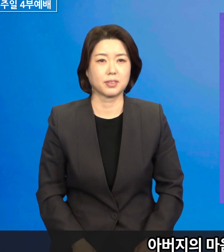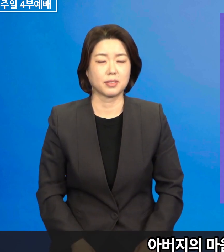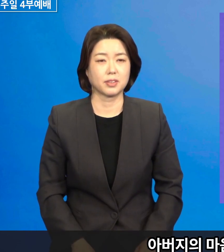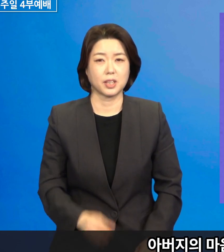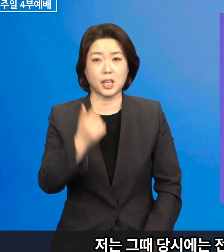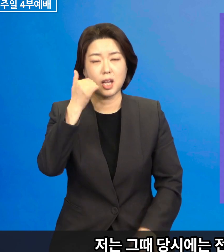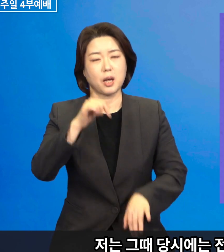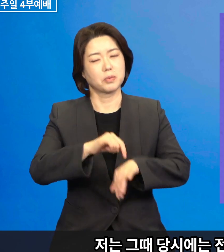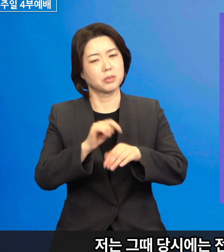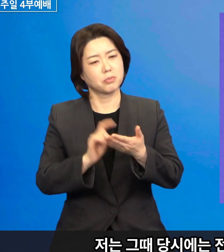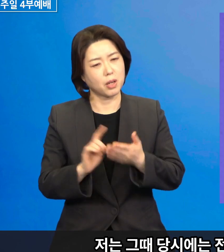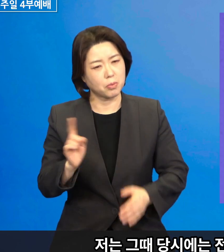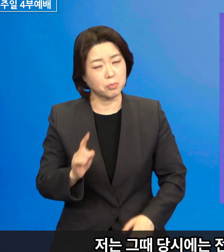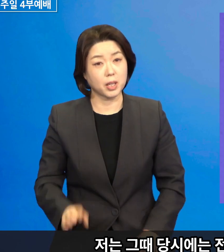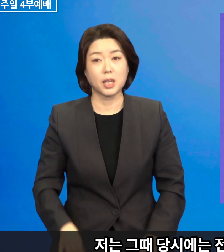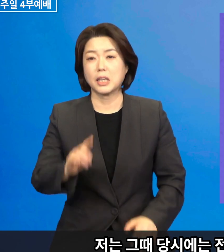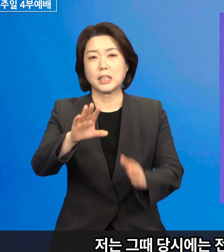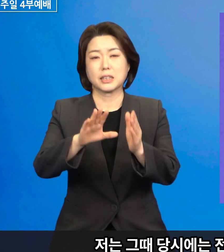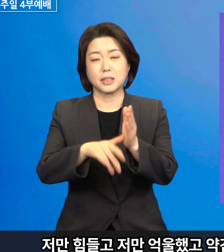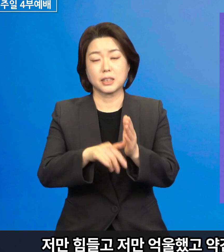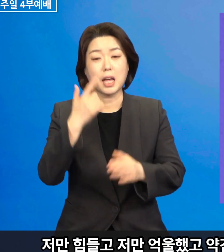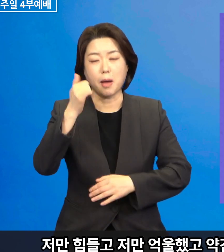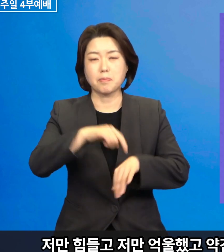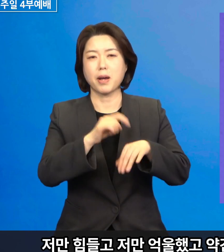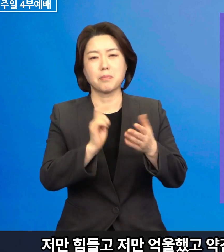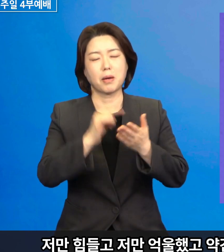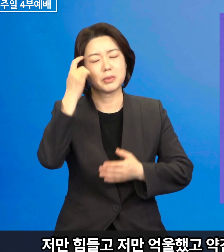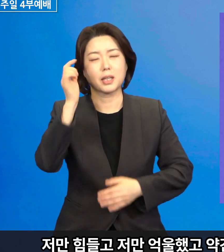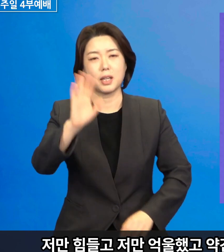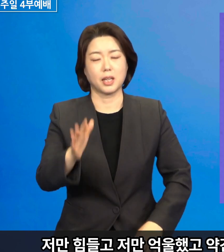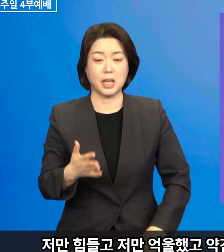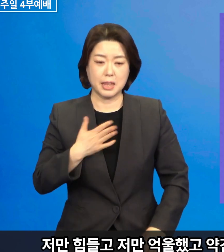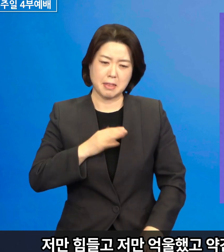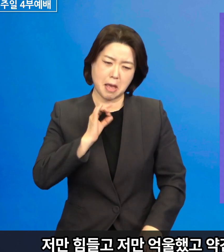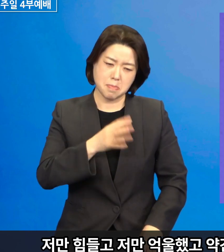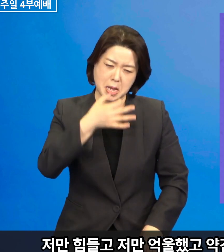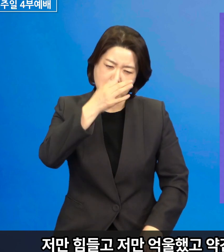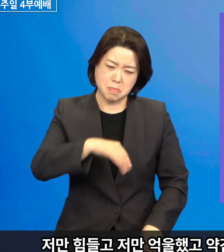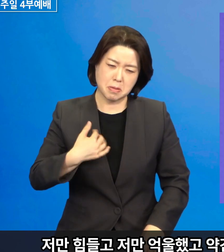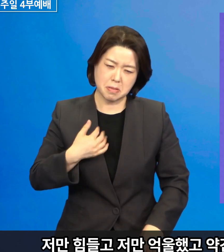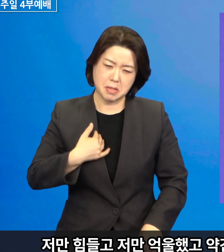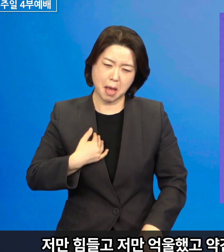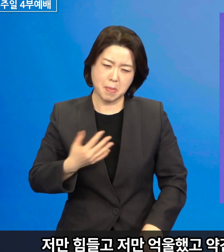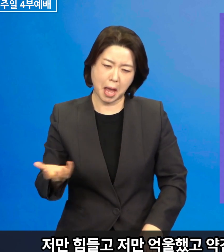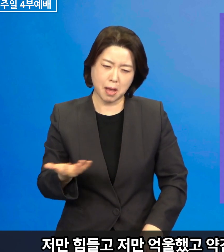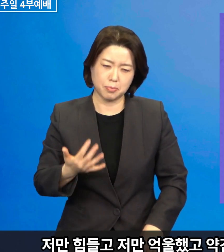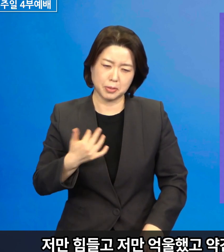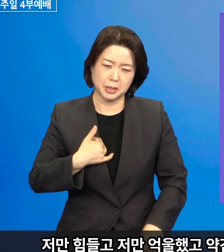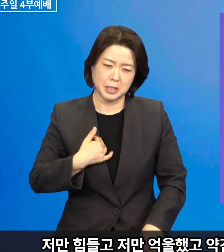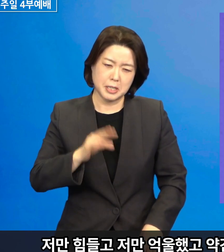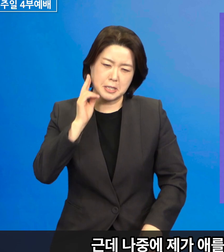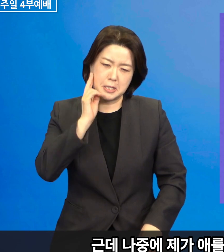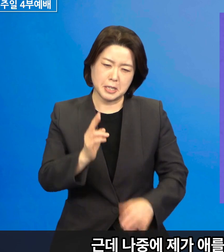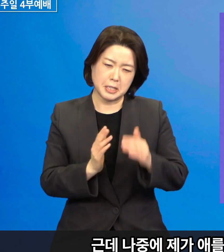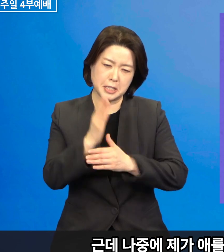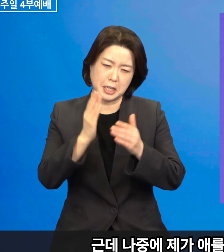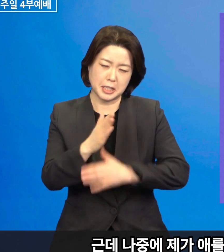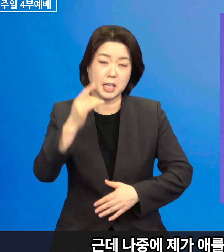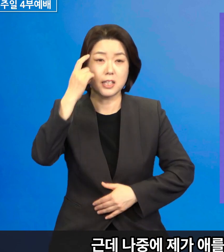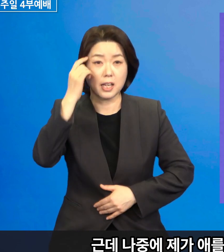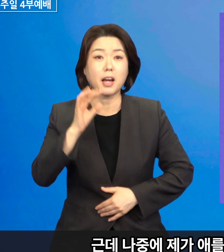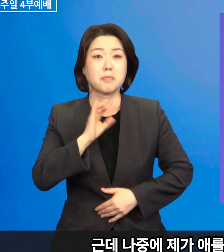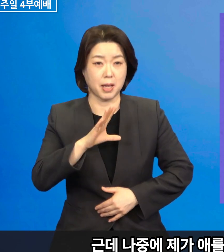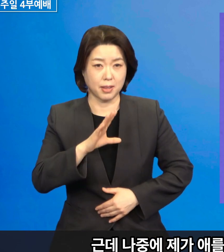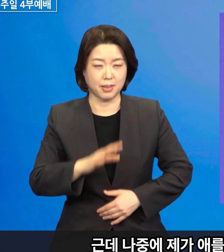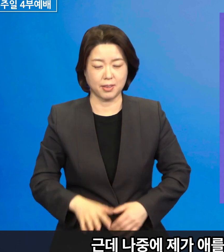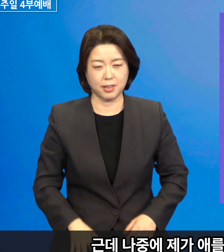마음이 어떠셨을까? 저는 그때 당시에는 전혀 생각하지 않았습니다. 저만 힘들고 저만 억울했고 약간 너무하다 싶은 생각이 들었어요. 근데 나중에